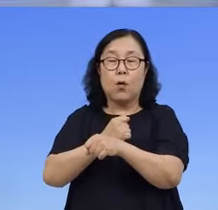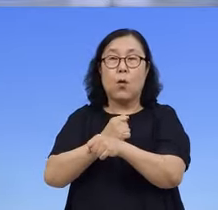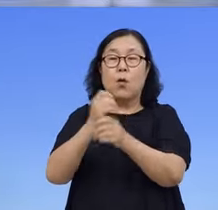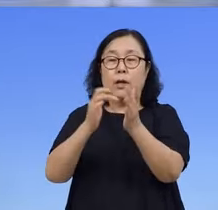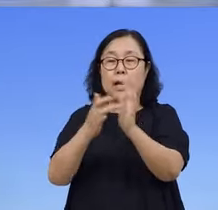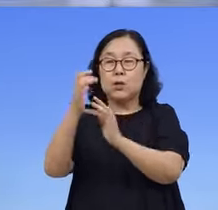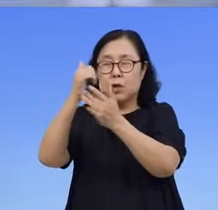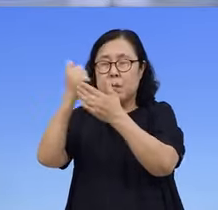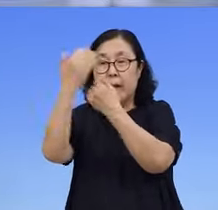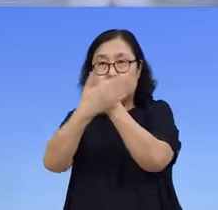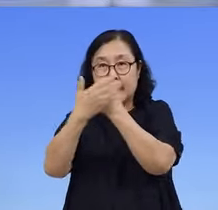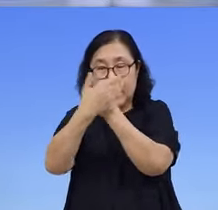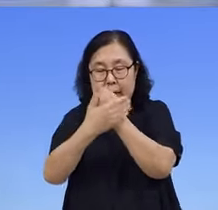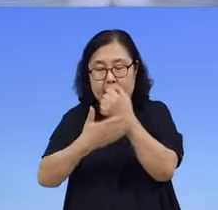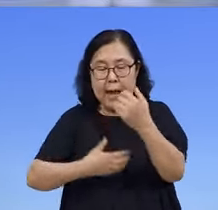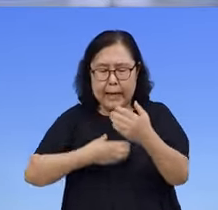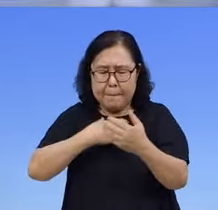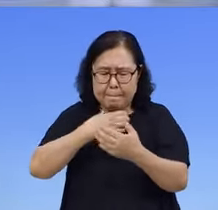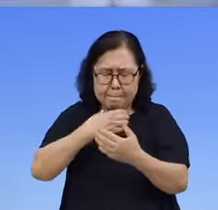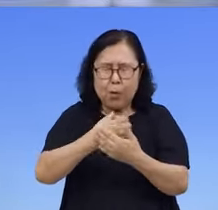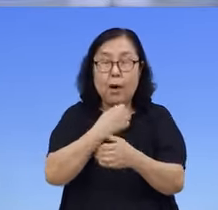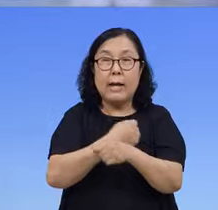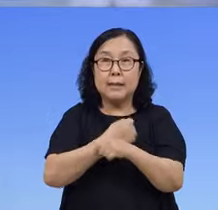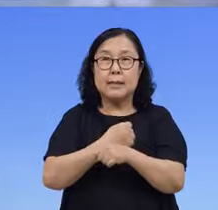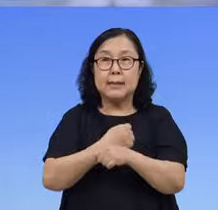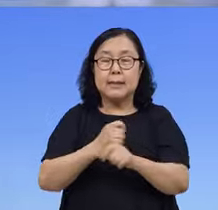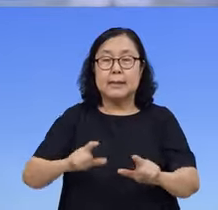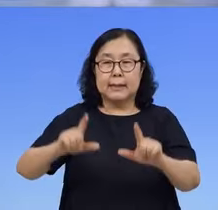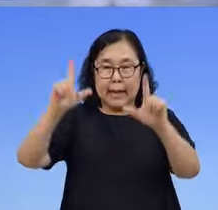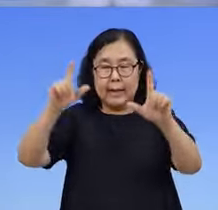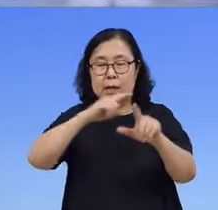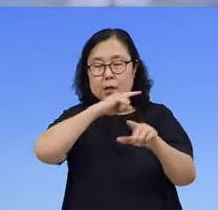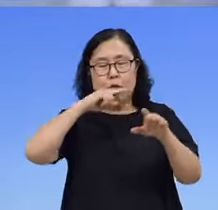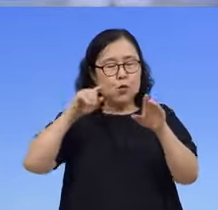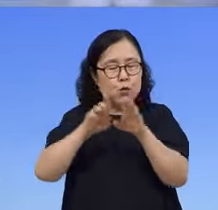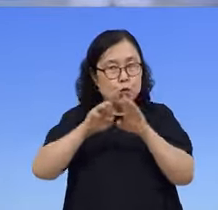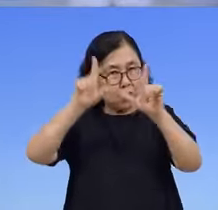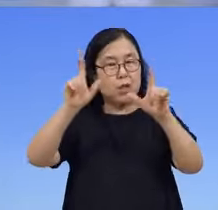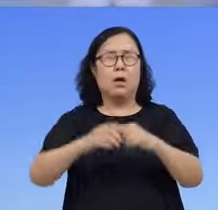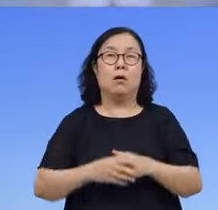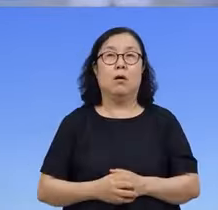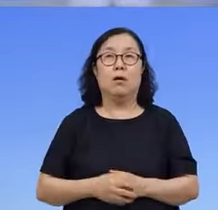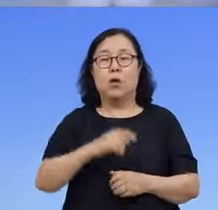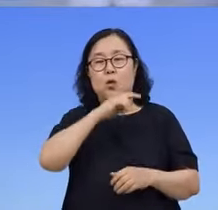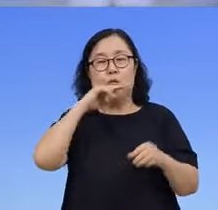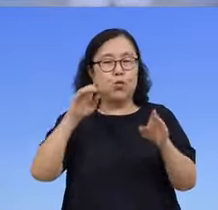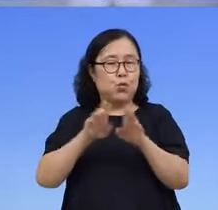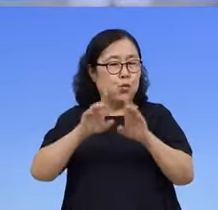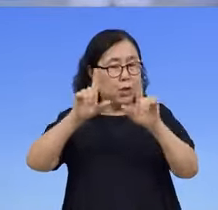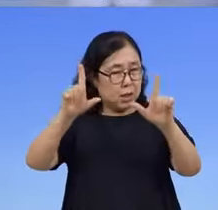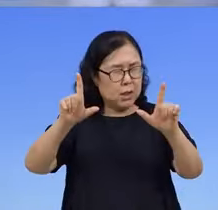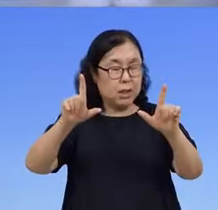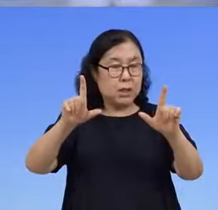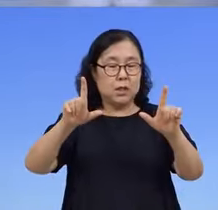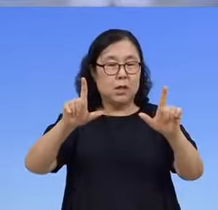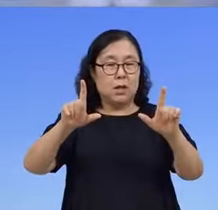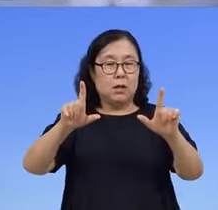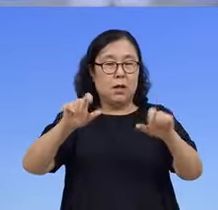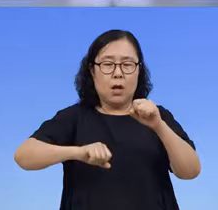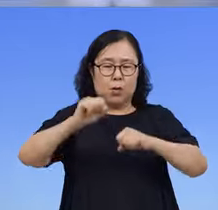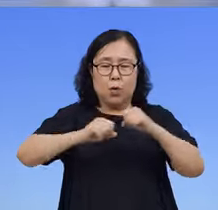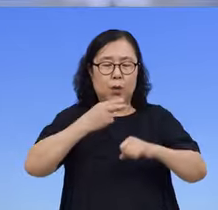묵상하고 그분의 은혜에 감격하고 감사하며 보내는 게 주일이라는 겁니다. 아무것도 안 하는 거, 주일은 아무것도 안 하고 쉬는